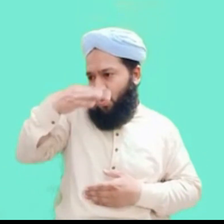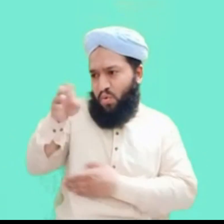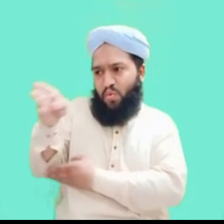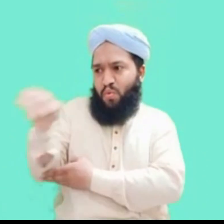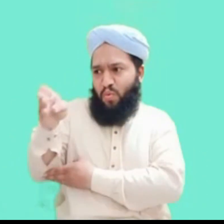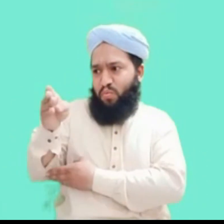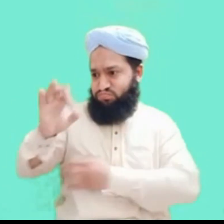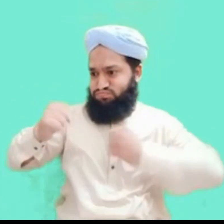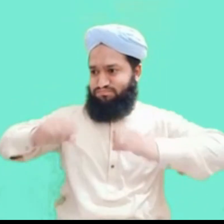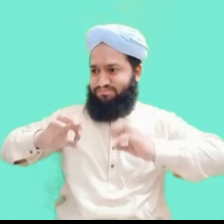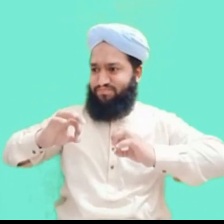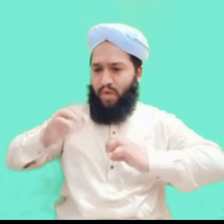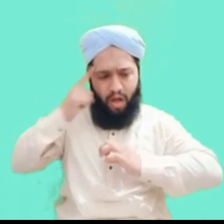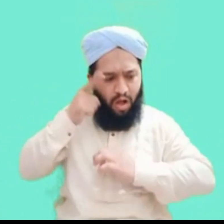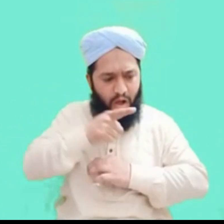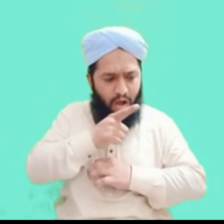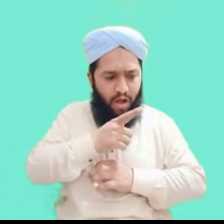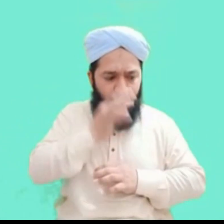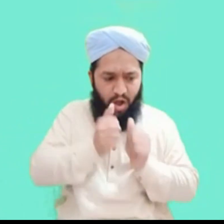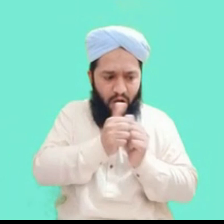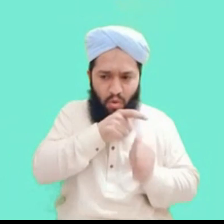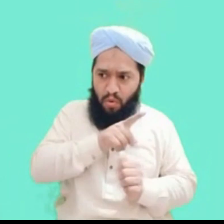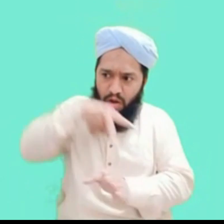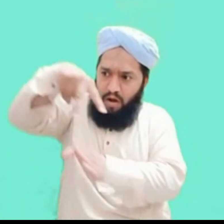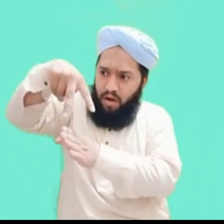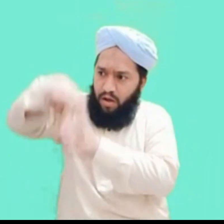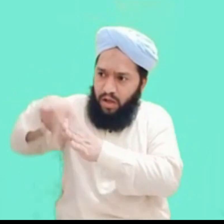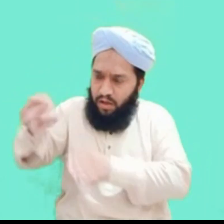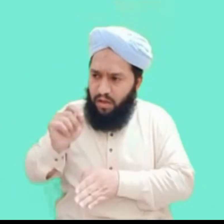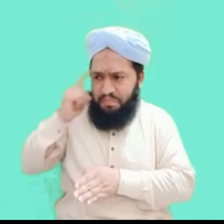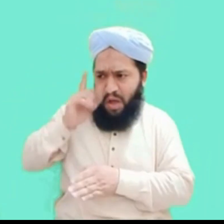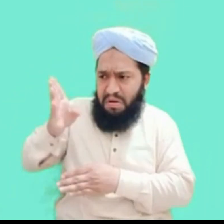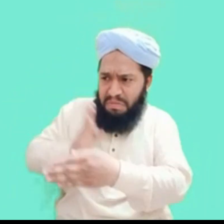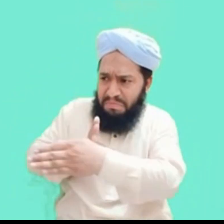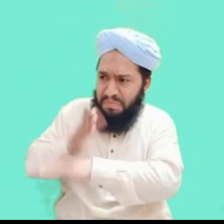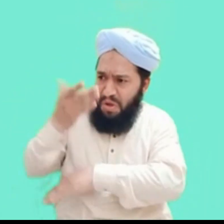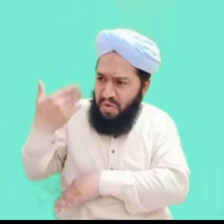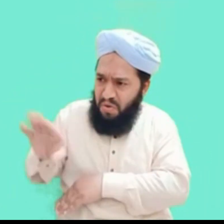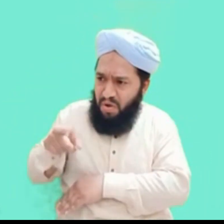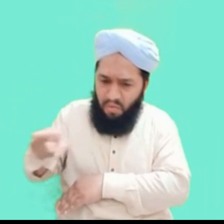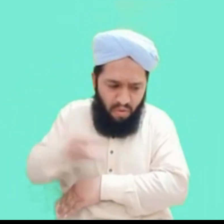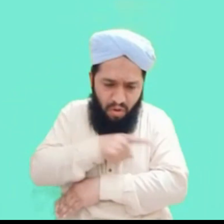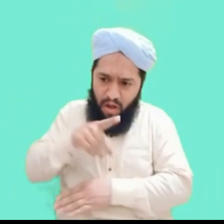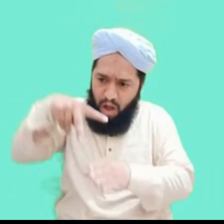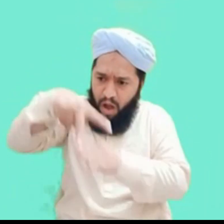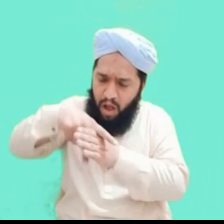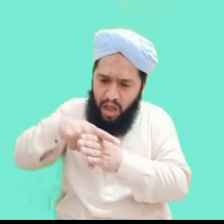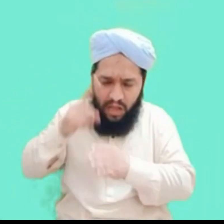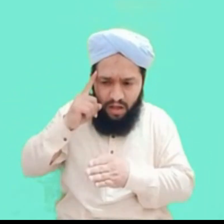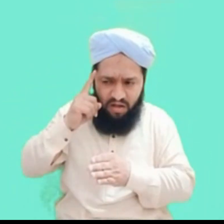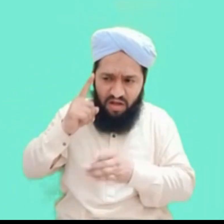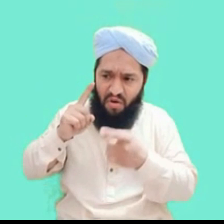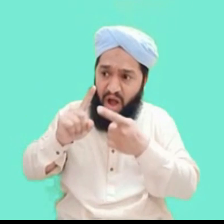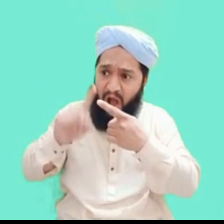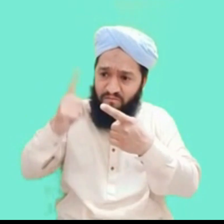حضرت سواری بھی کرتے تھے۔ تو اس نے سوچا کہ یہ اگر میں ذبح کر دوں گا تو حضرت کی ضرورت بھی ہے، فرما بردار بڑا اچھا اونٹ ہے۔ تو اس نے سیکنڈ